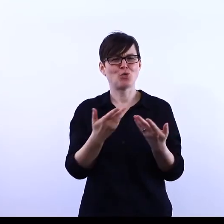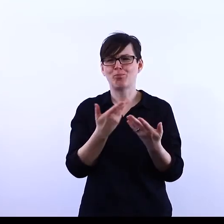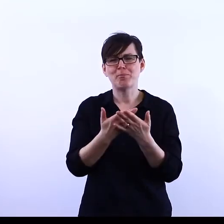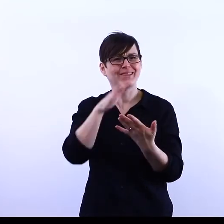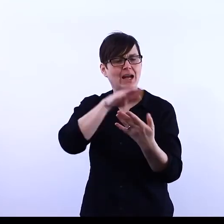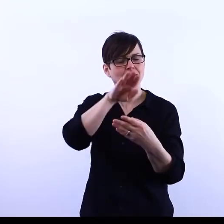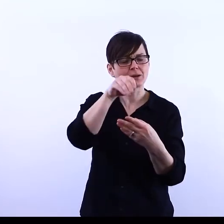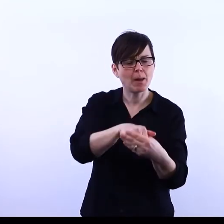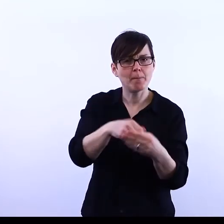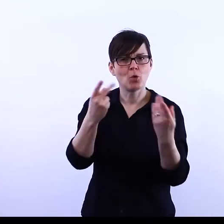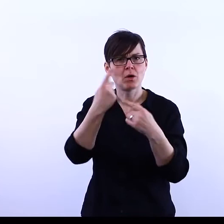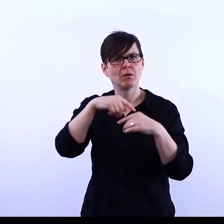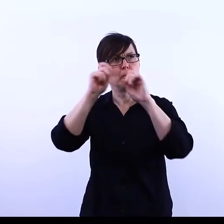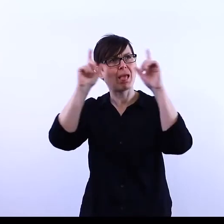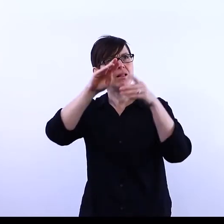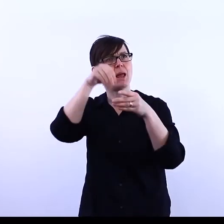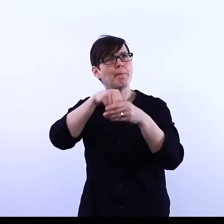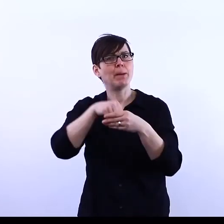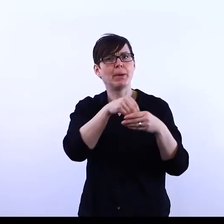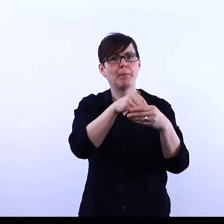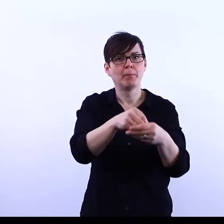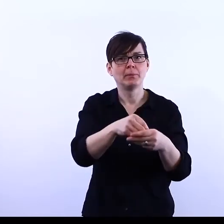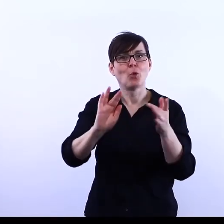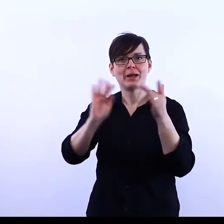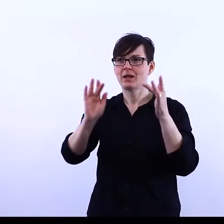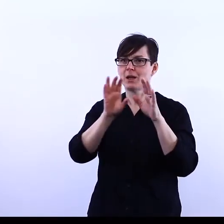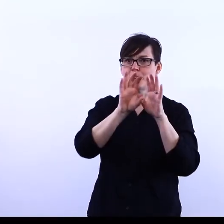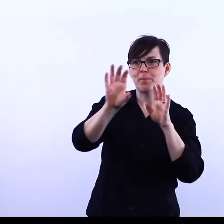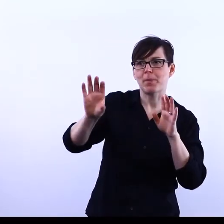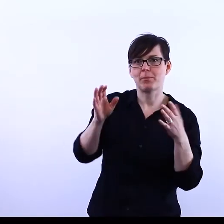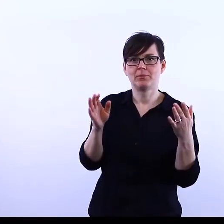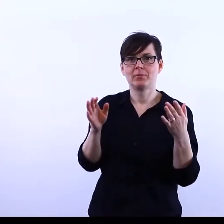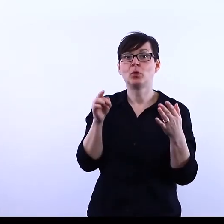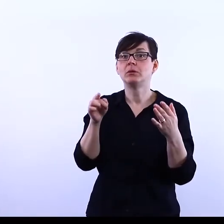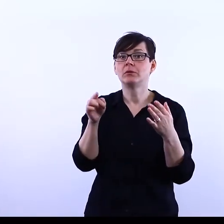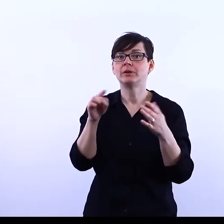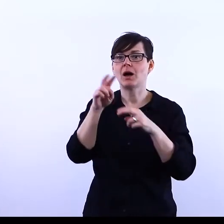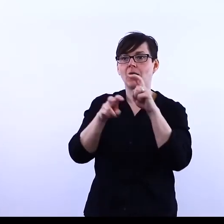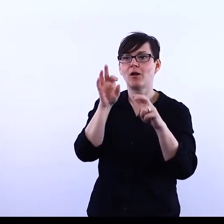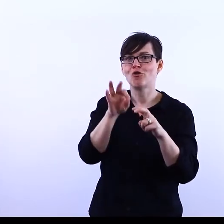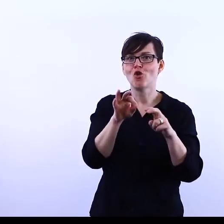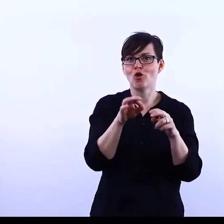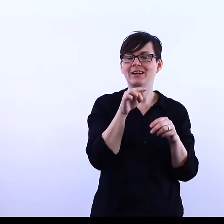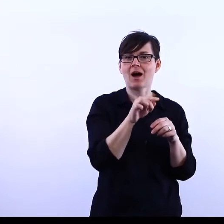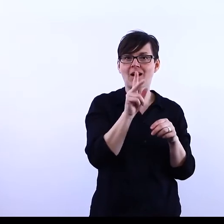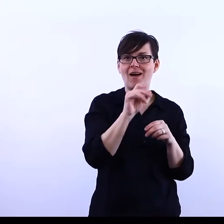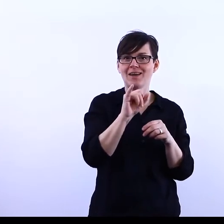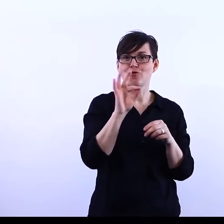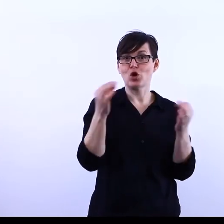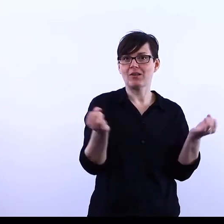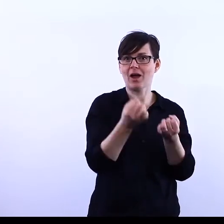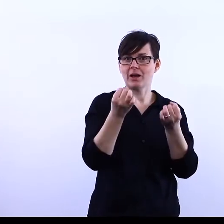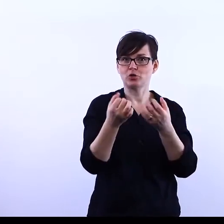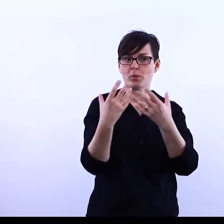unseren Bildern drinnen stecken, die wir wiederum im Internet posten, die wiederum als Trainingsfutter für künstliche Intelligenz verwendet werden, dass diese